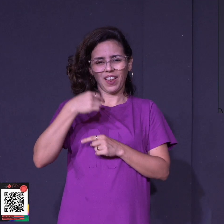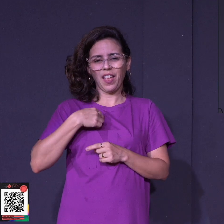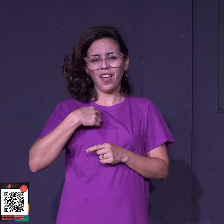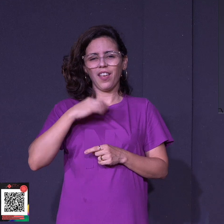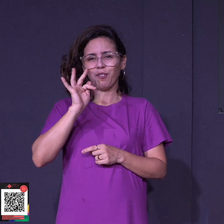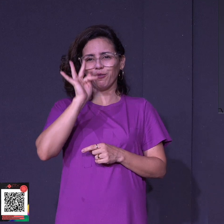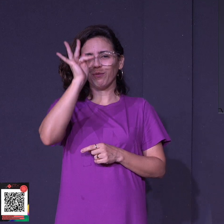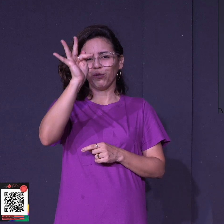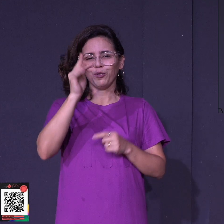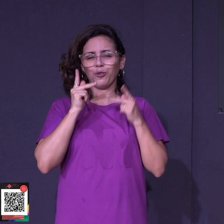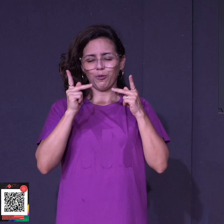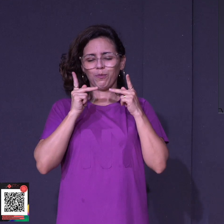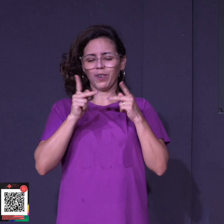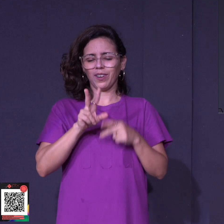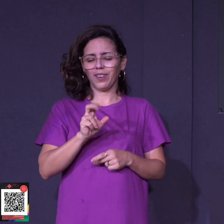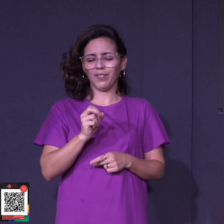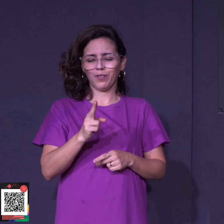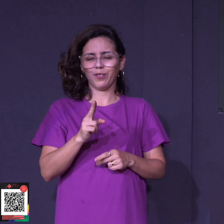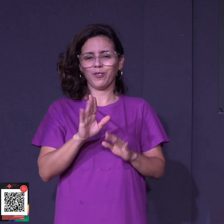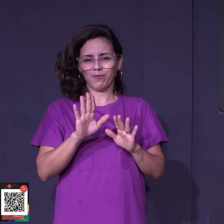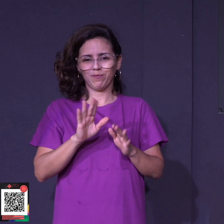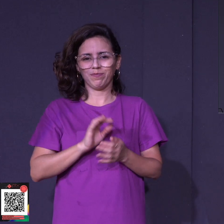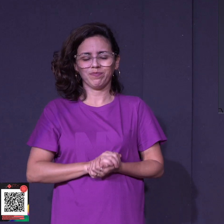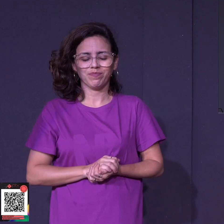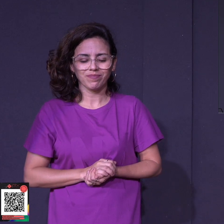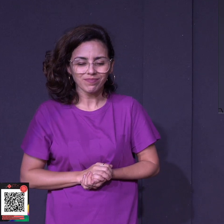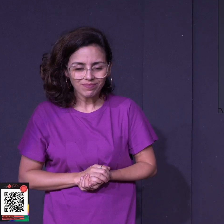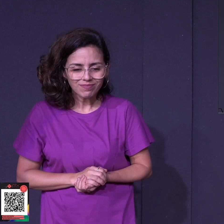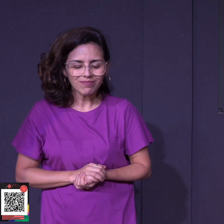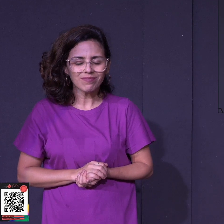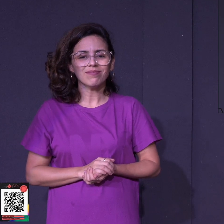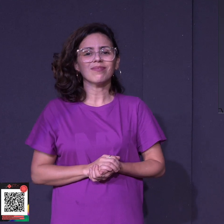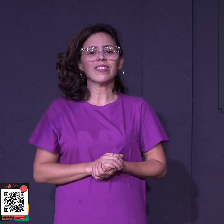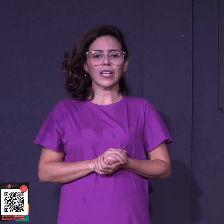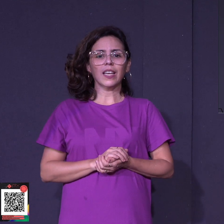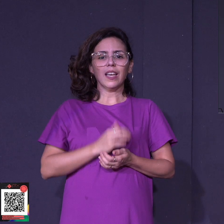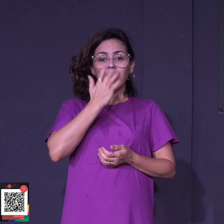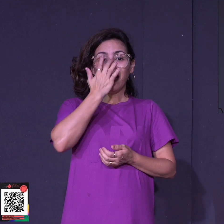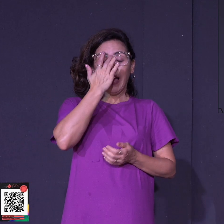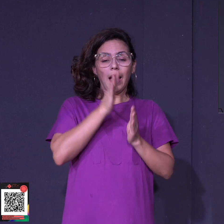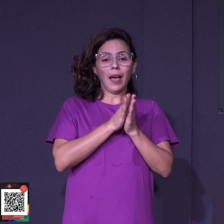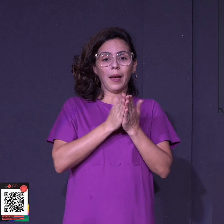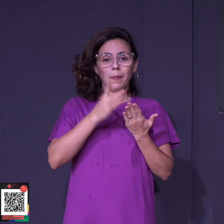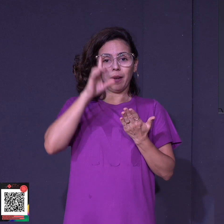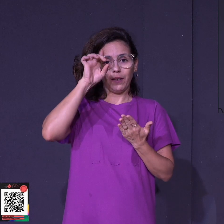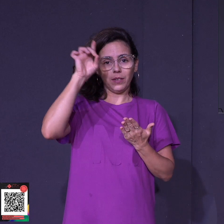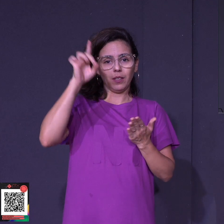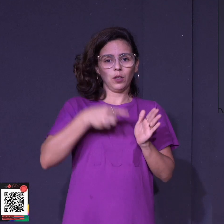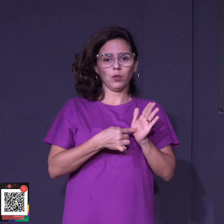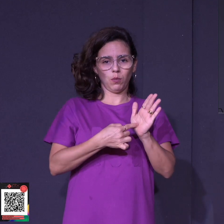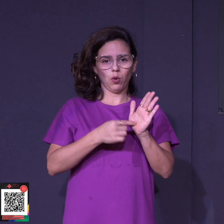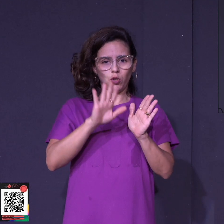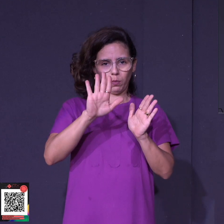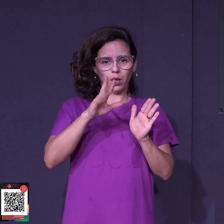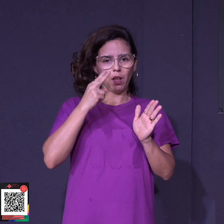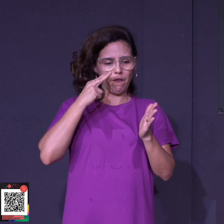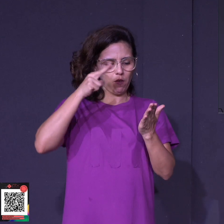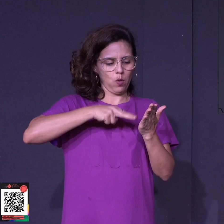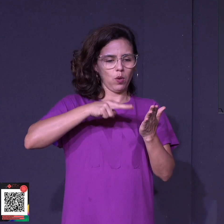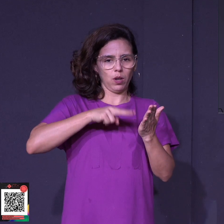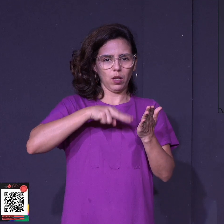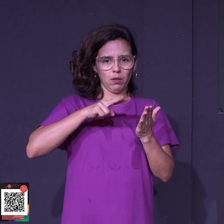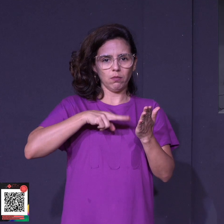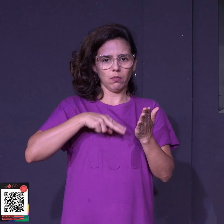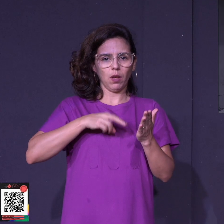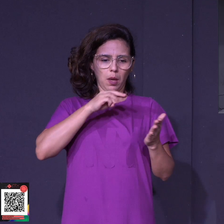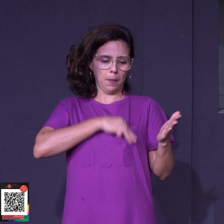da época dizia que o credor podia tomar a túnica. Deixa eu ler o texto aqui antes. É, o